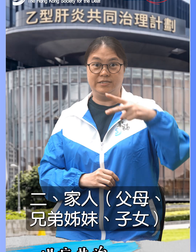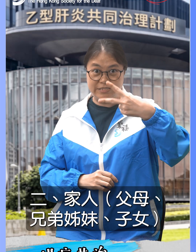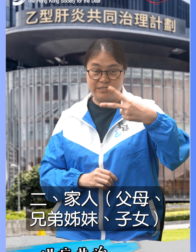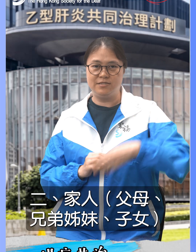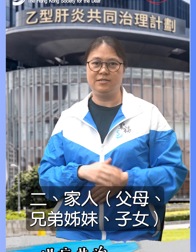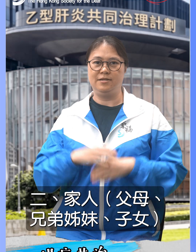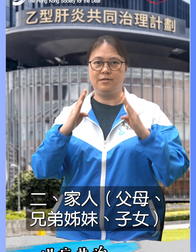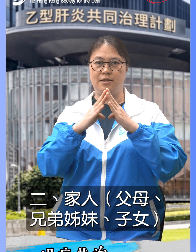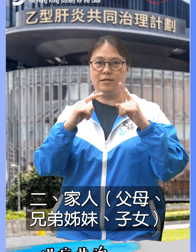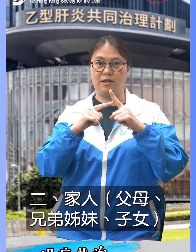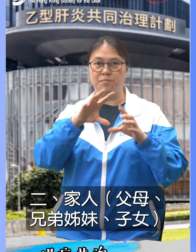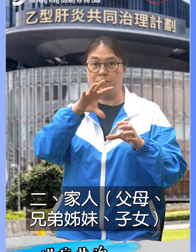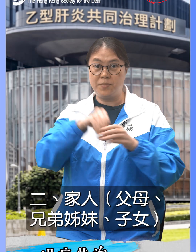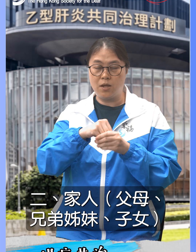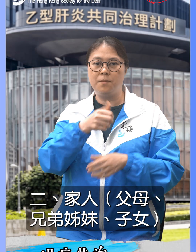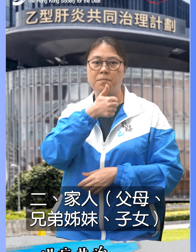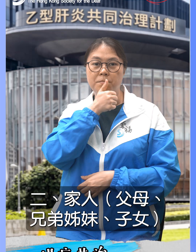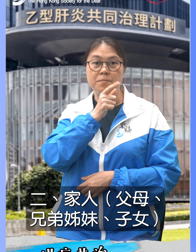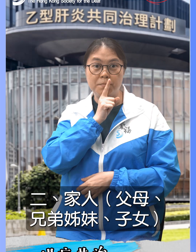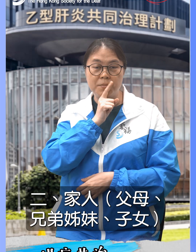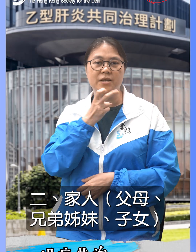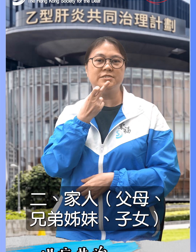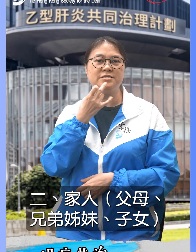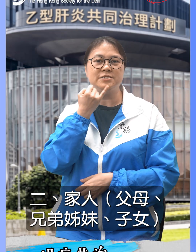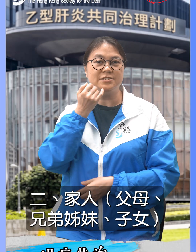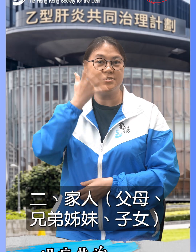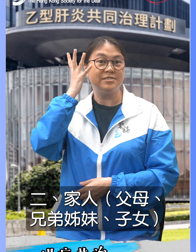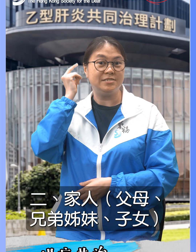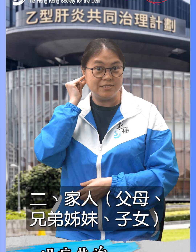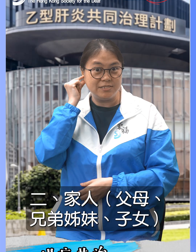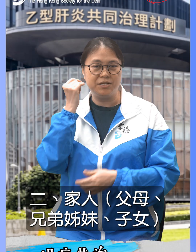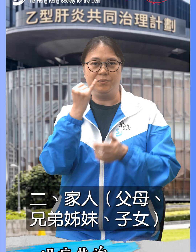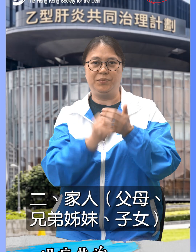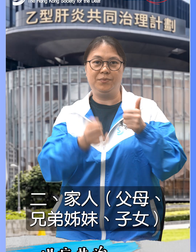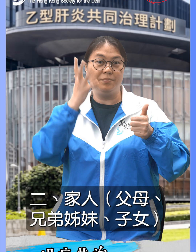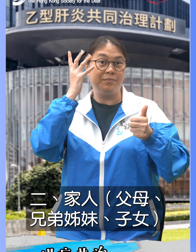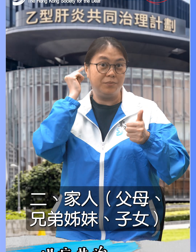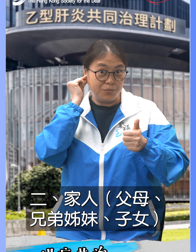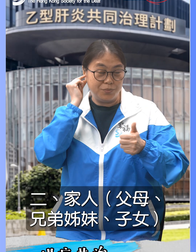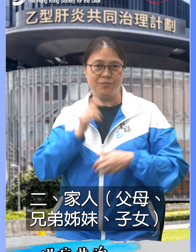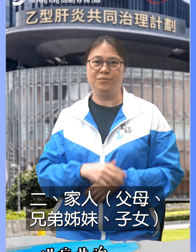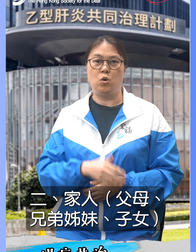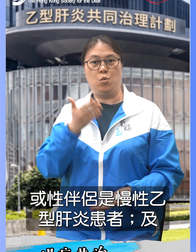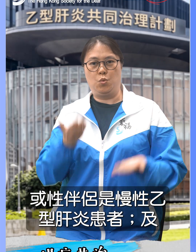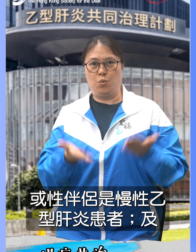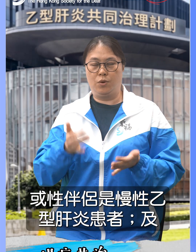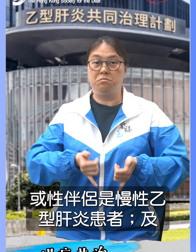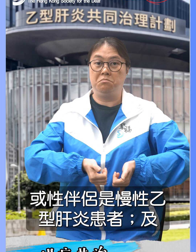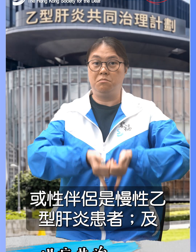第二，家人、父母、兄弟姊妹、子女或者性伴